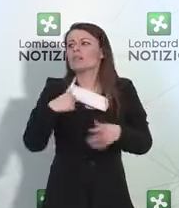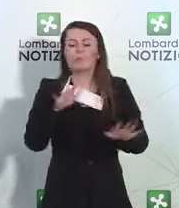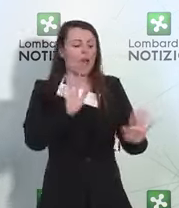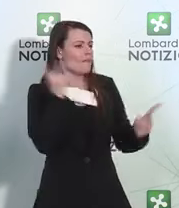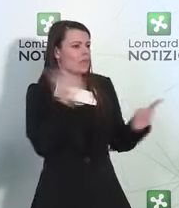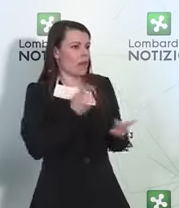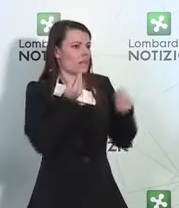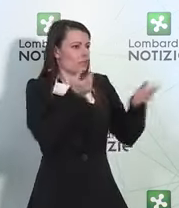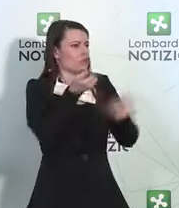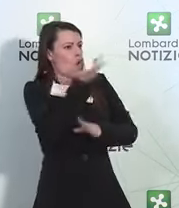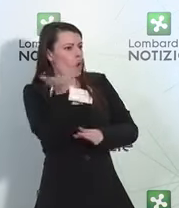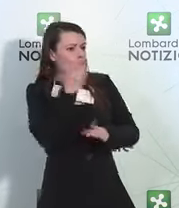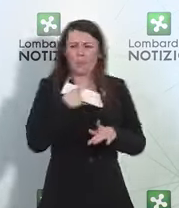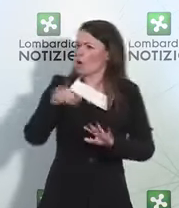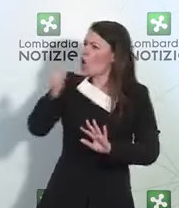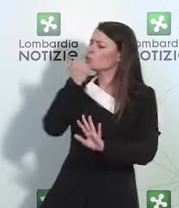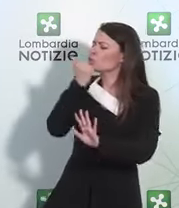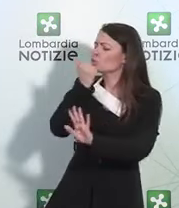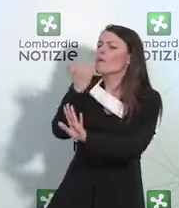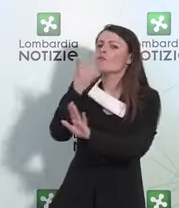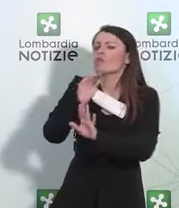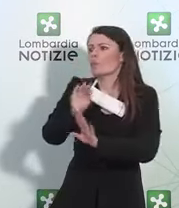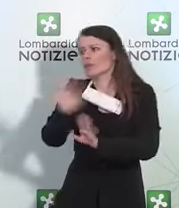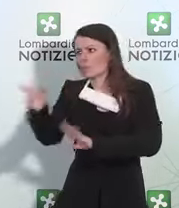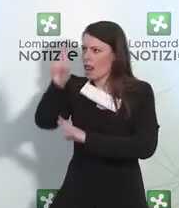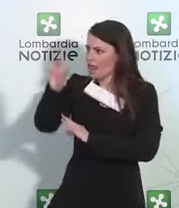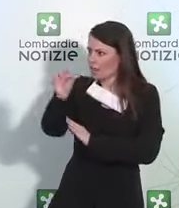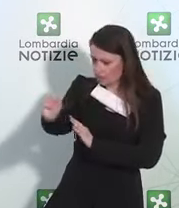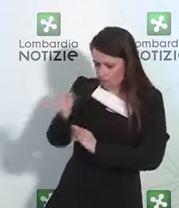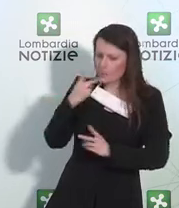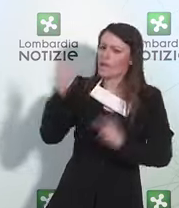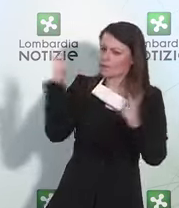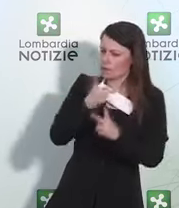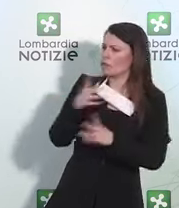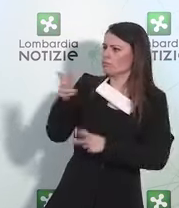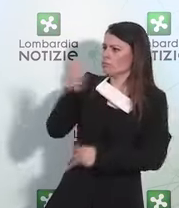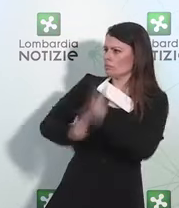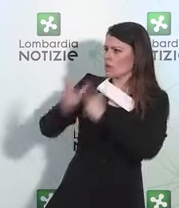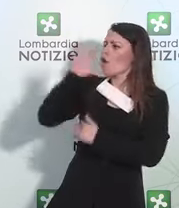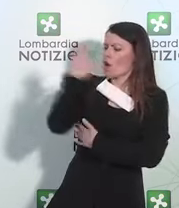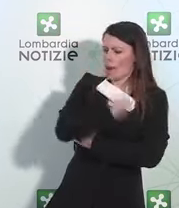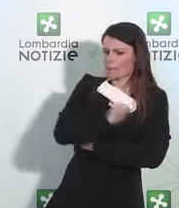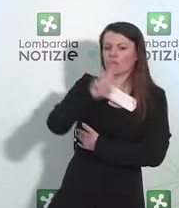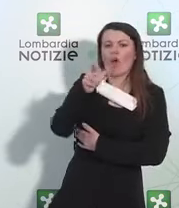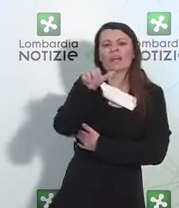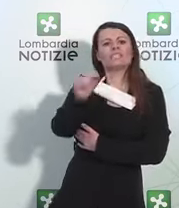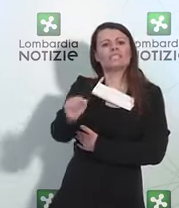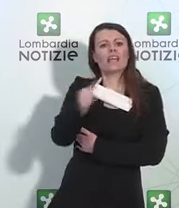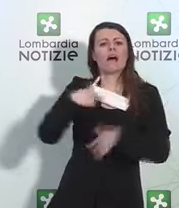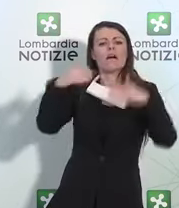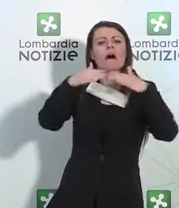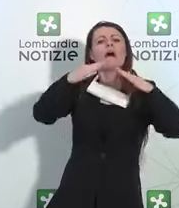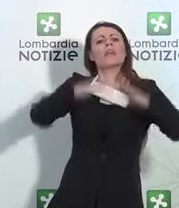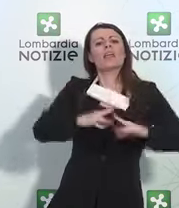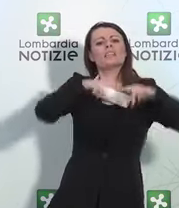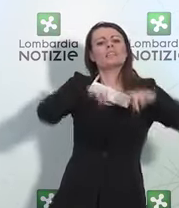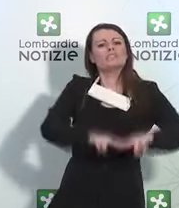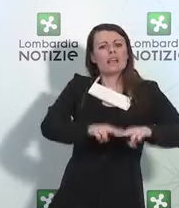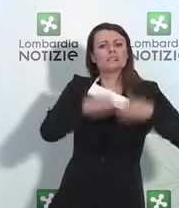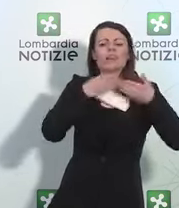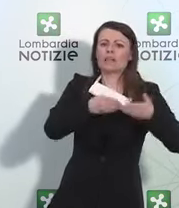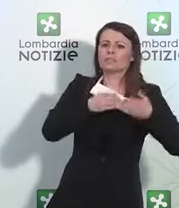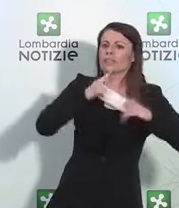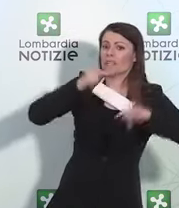mai visto una cosa sul resterà ho capito la cosa delle restare delle residenze assistenziali sanitari che sono praticamente